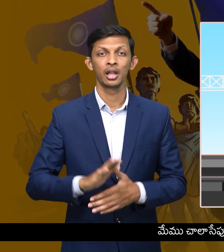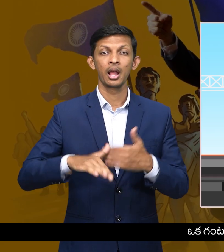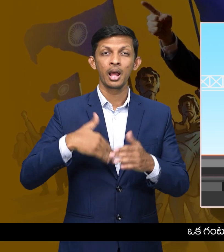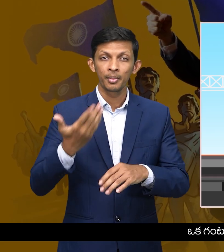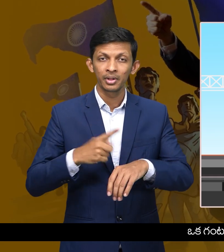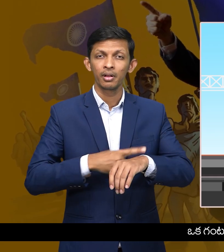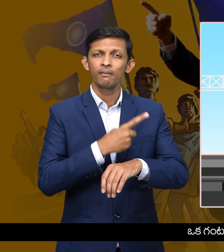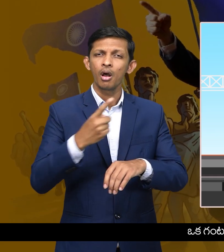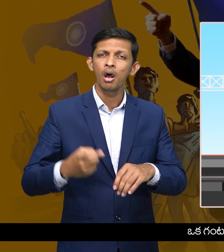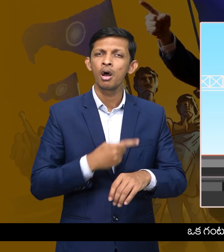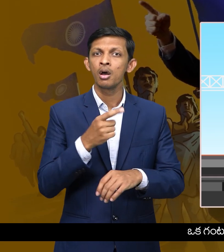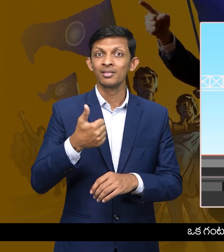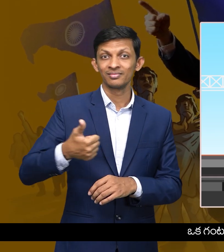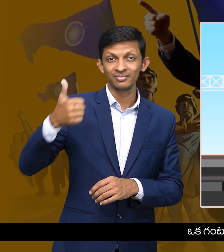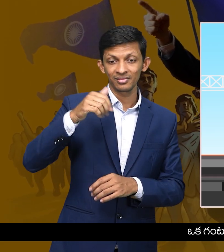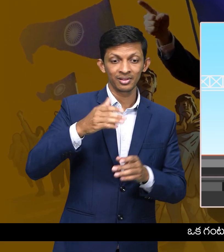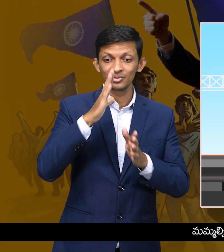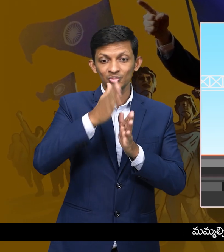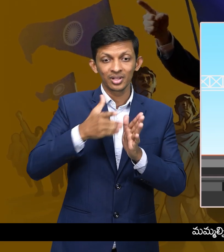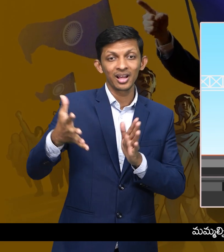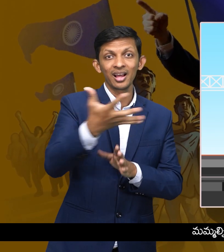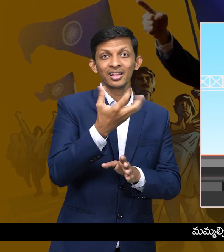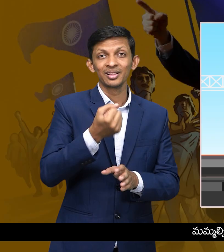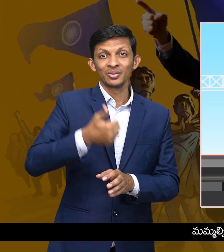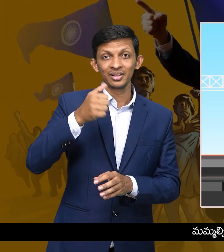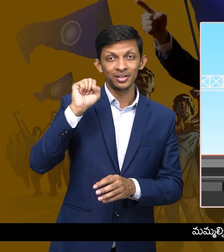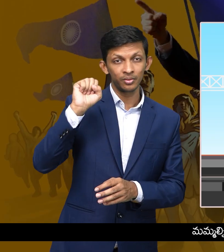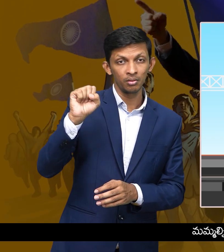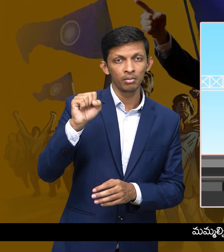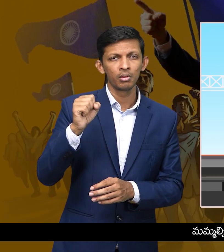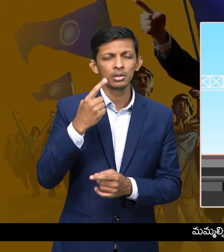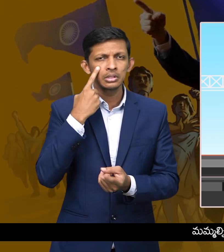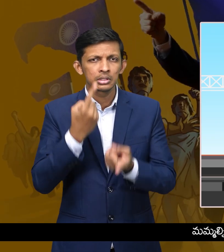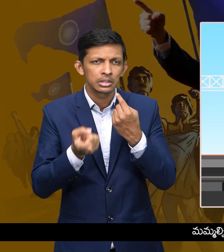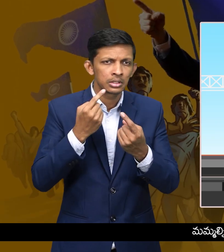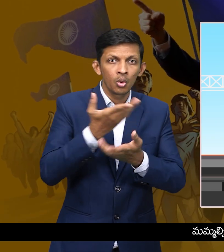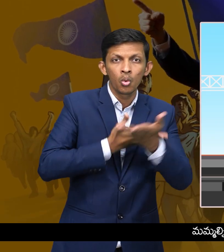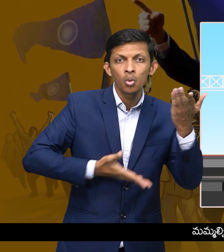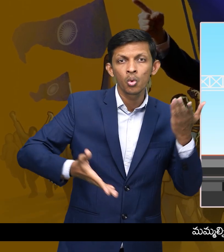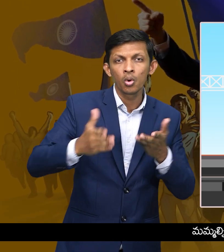ఓ గంట తర్వాత స్టేషన్ మాస్టర్ వచ్చి మమ్మల్ని చెక్ చేసి టికెట్లు అడిగారు.